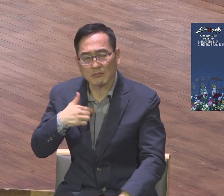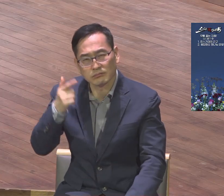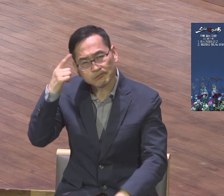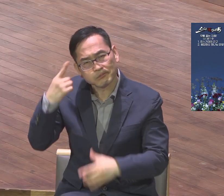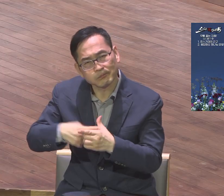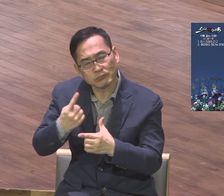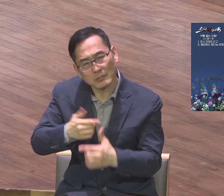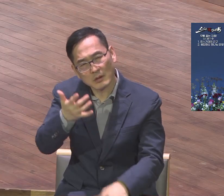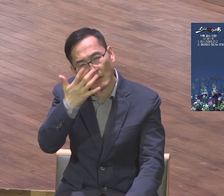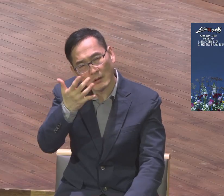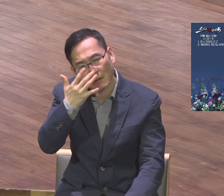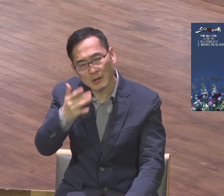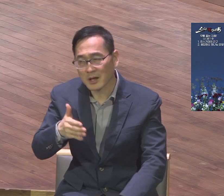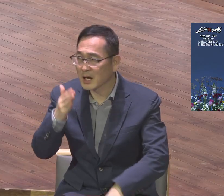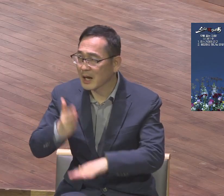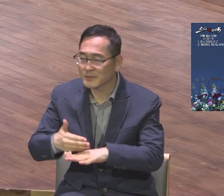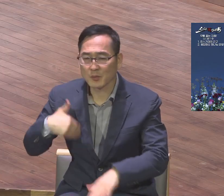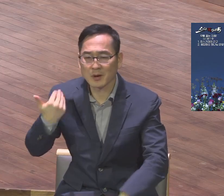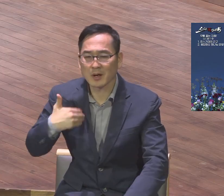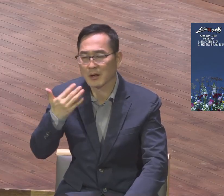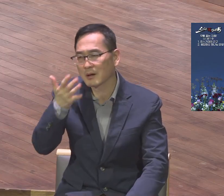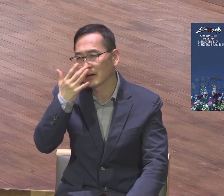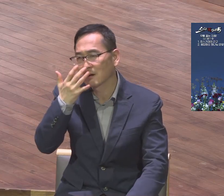대한 감사가 없어. 감각이 없어.